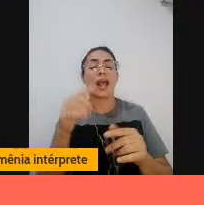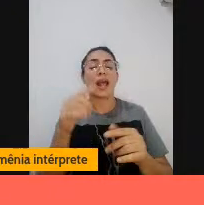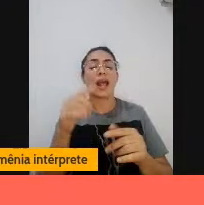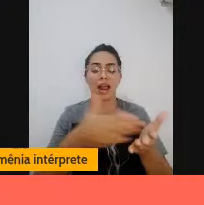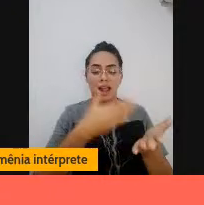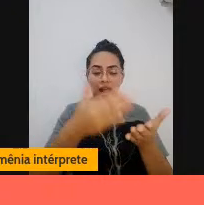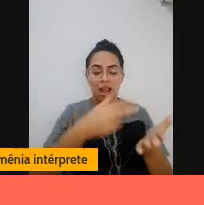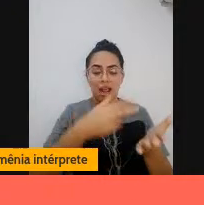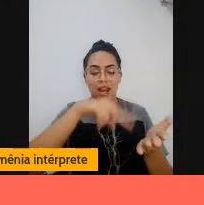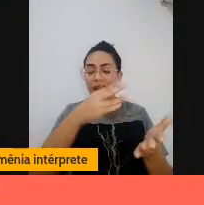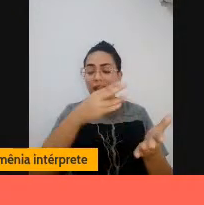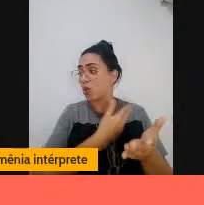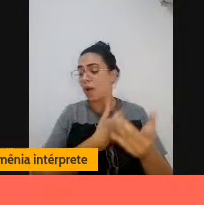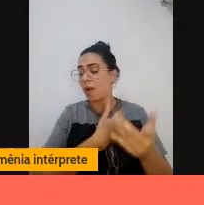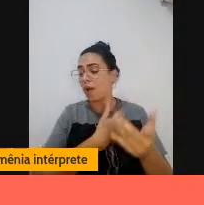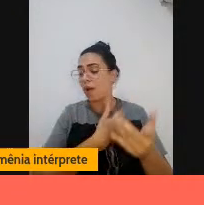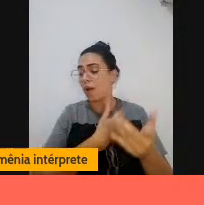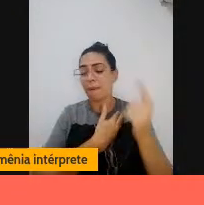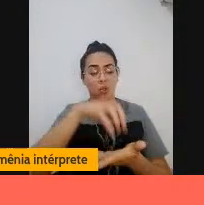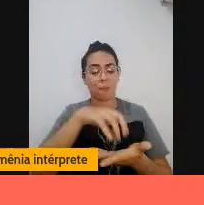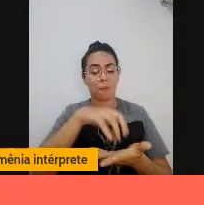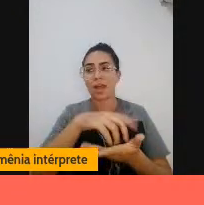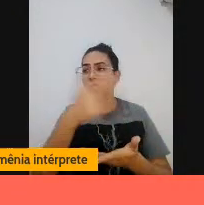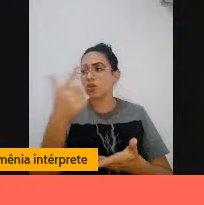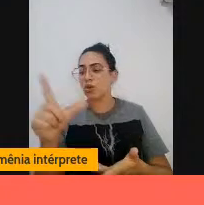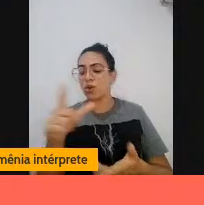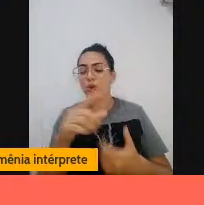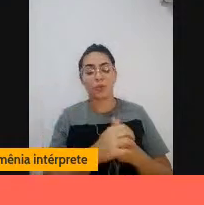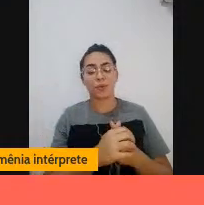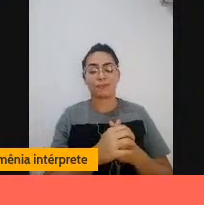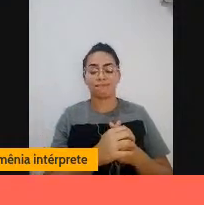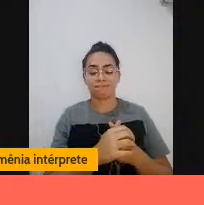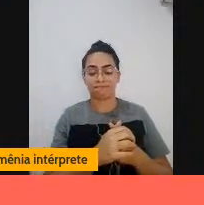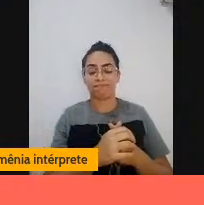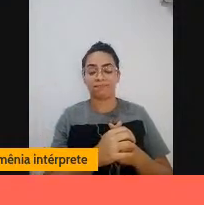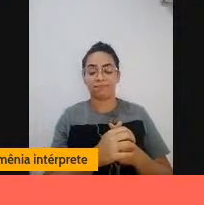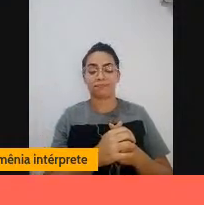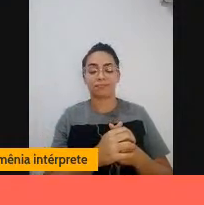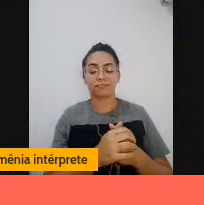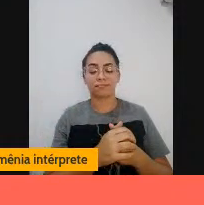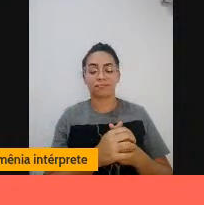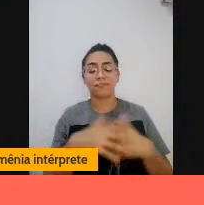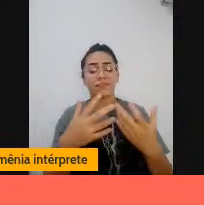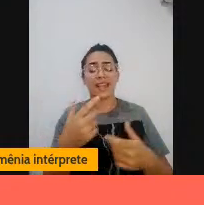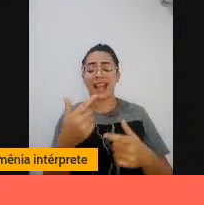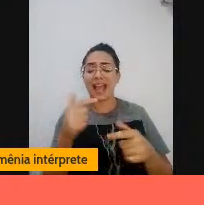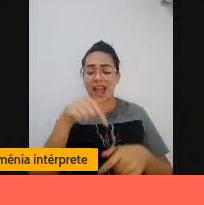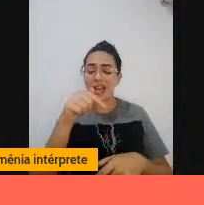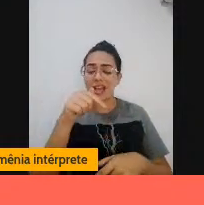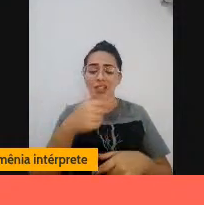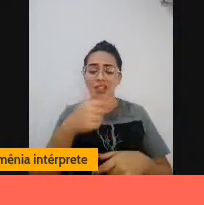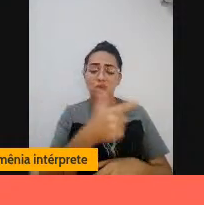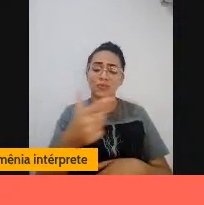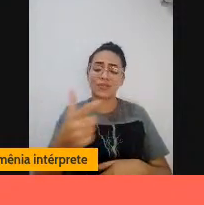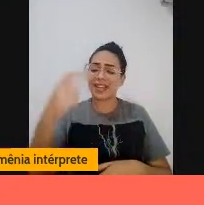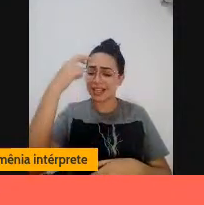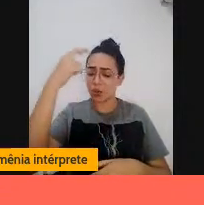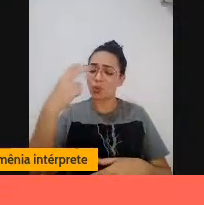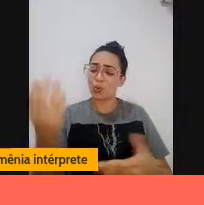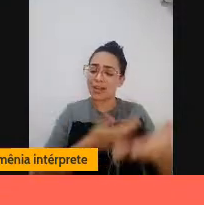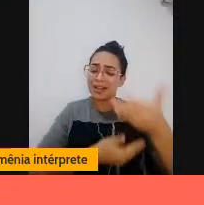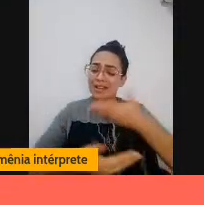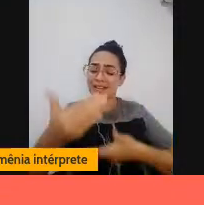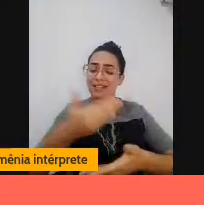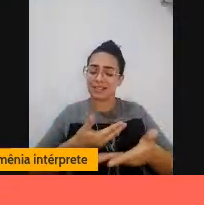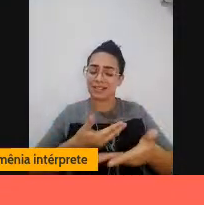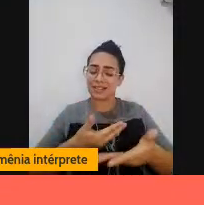daqui do departamento, do outro, e a gente não tem essa cultura. Então, penso que a gente vai aí, né, ter